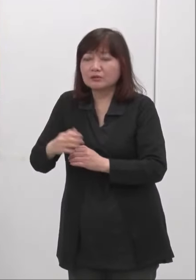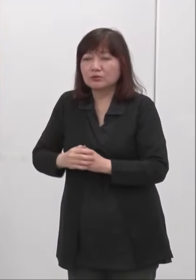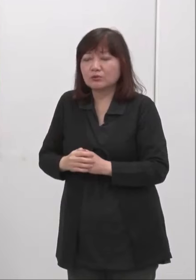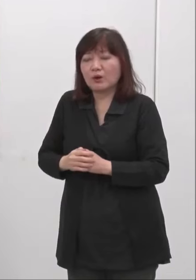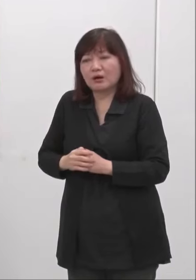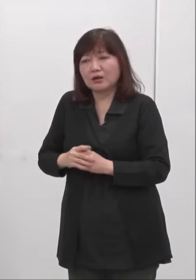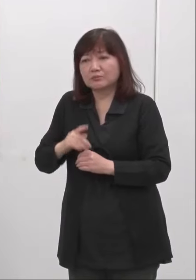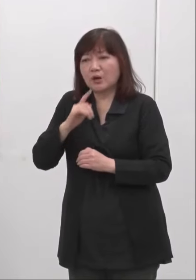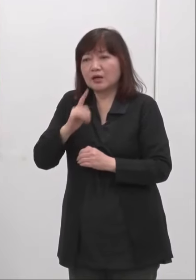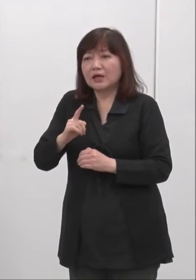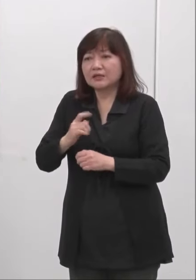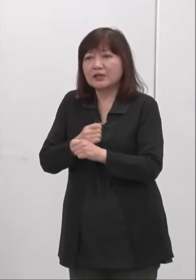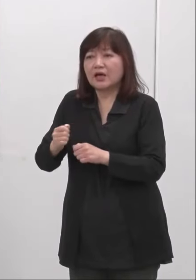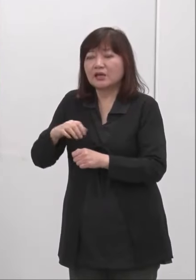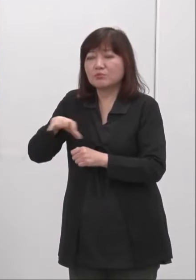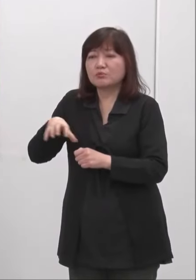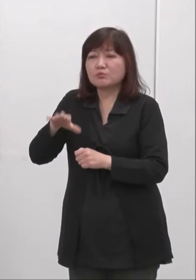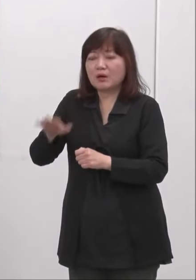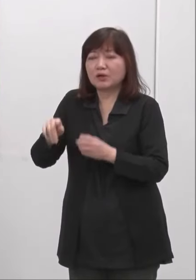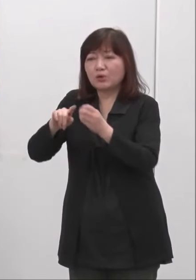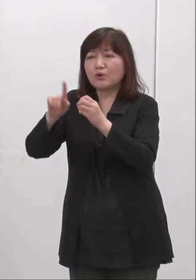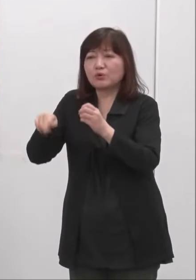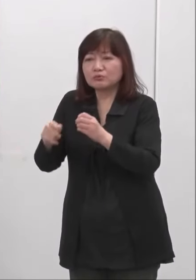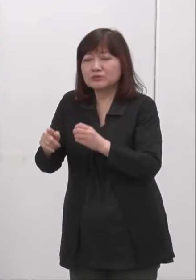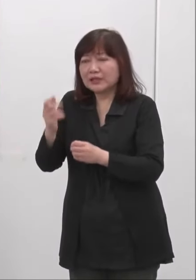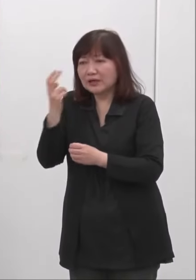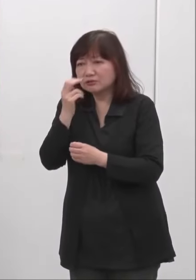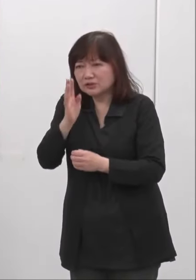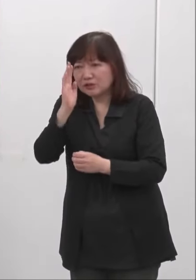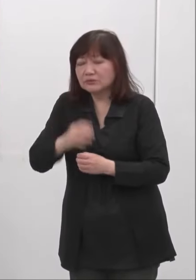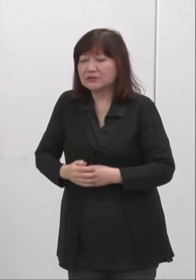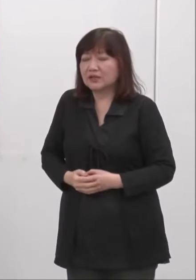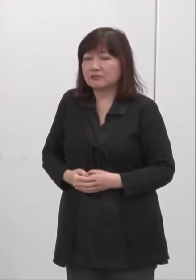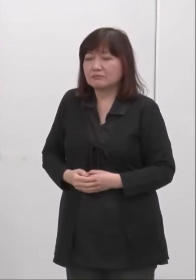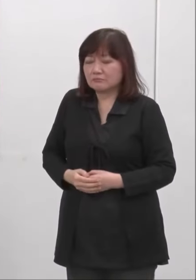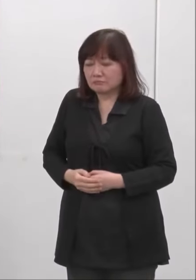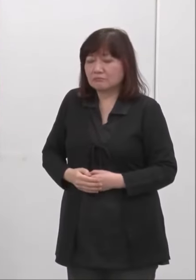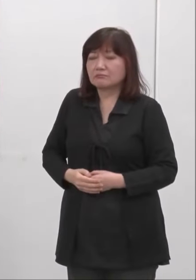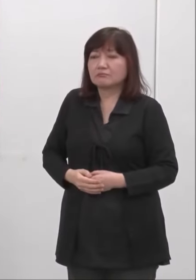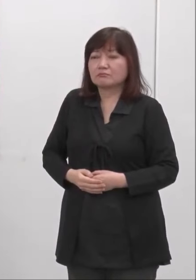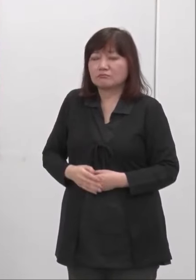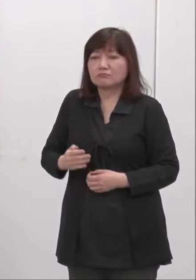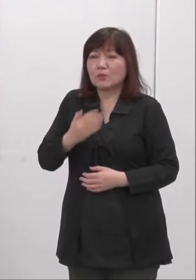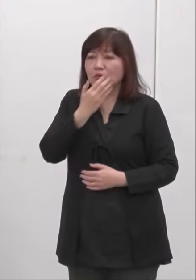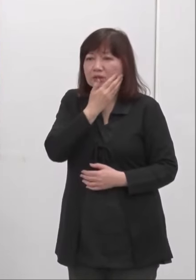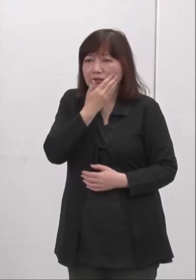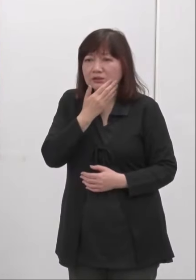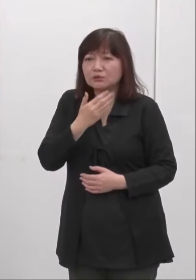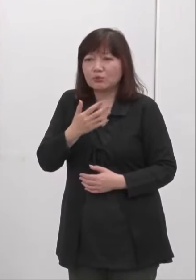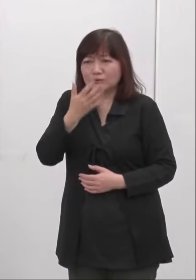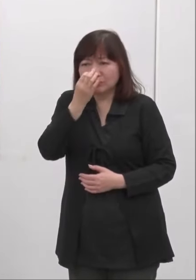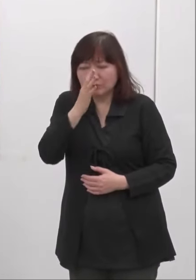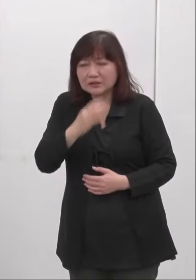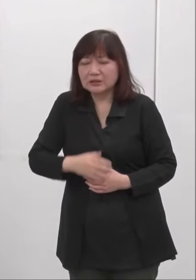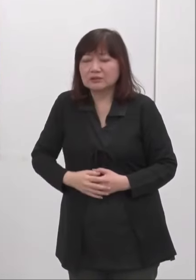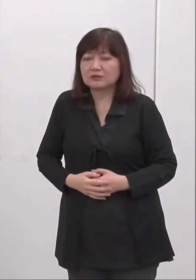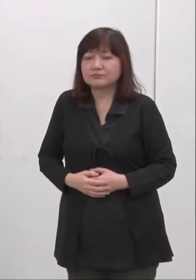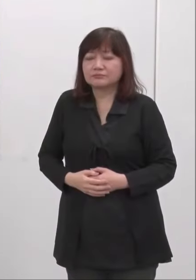るかっていうのもありますんで、すいません、局の方にお願いします。 わかりました、ありがとうございます。 結構大事なところでごめんなさいね。僕